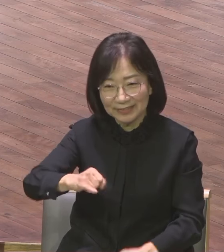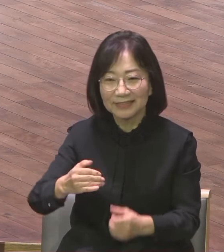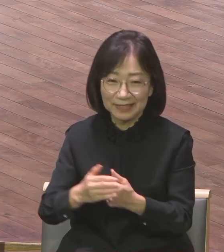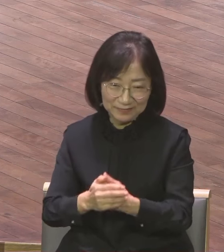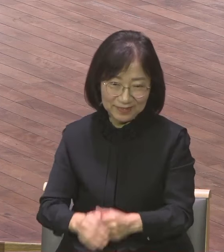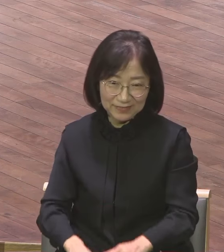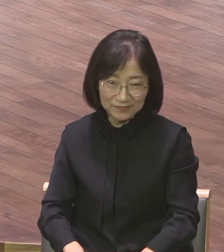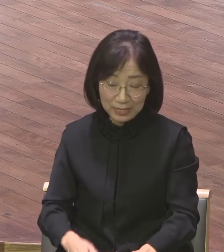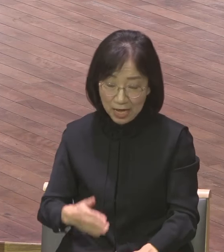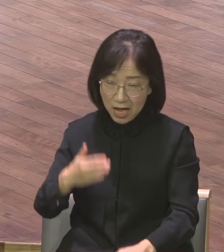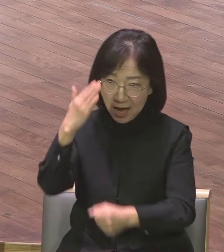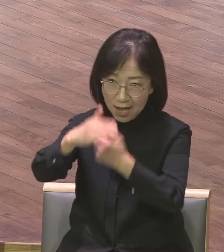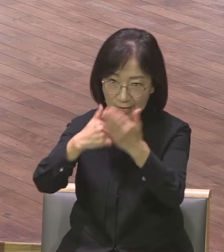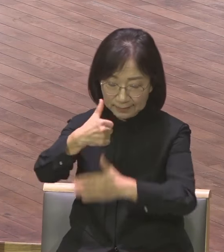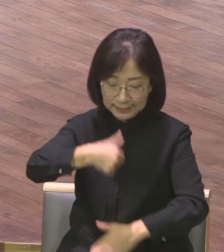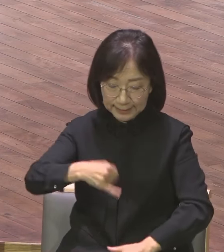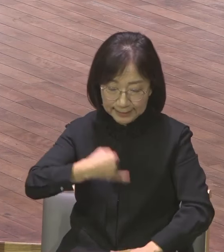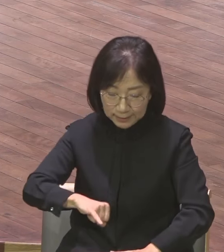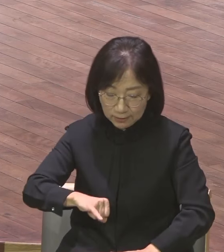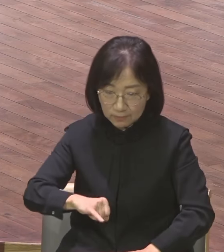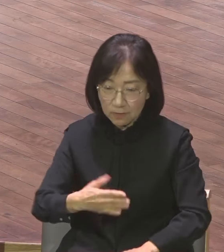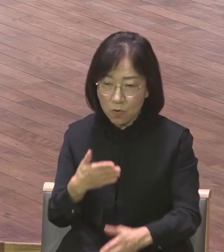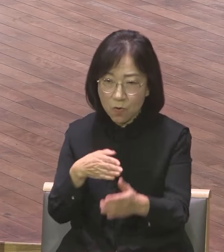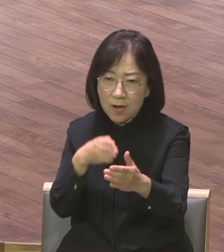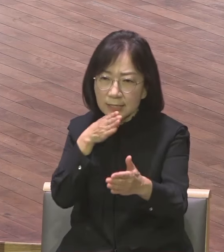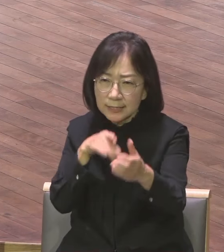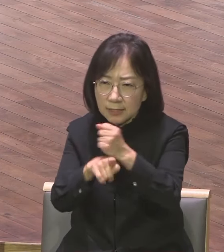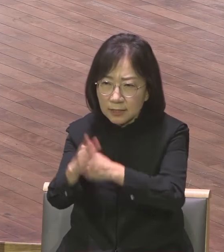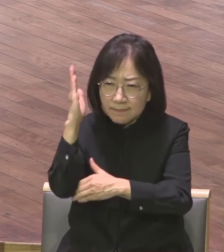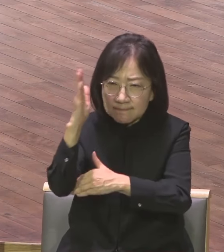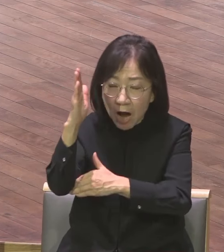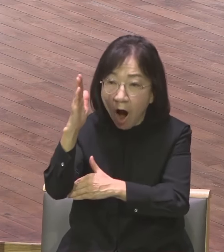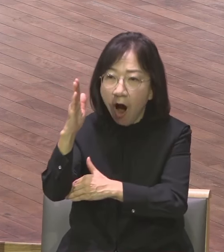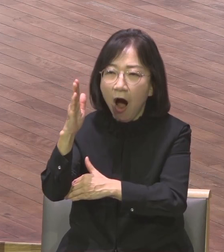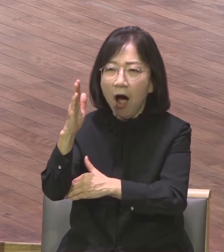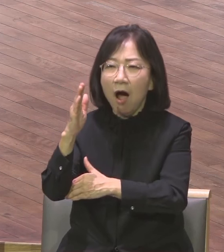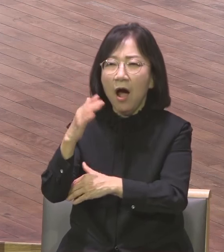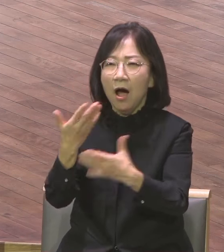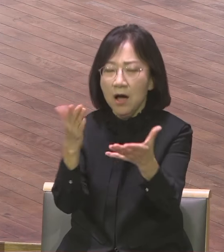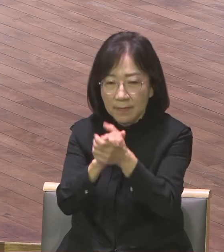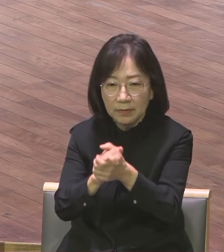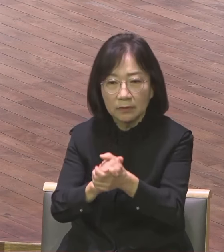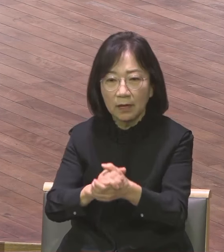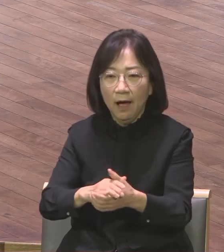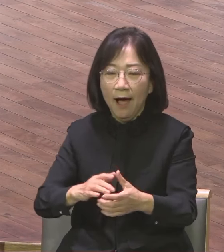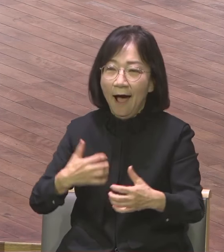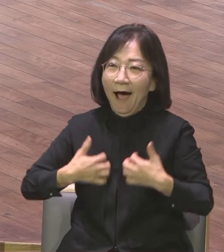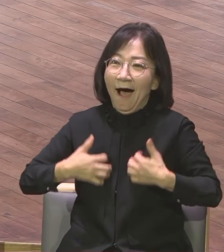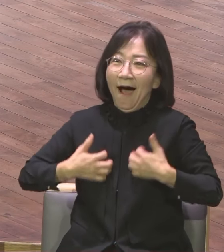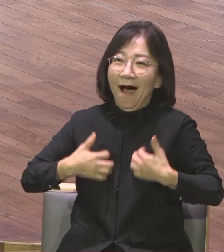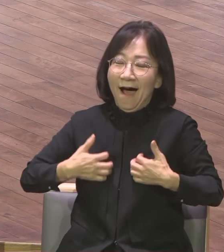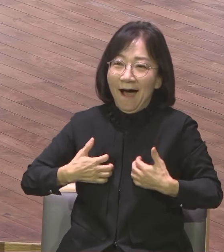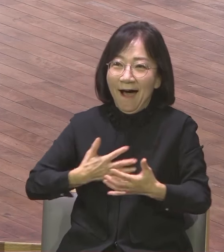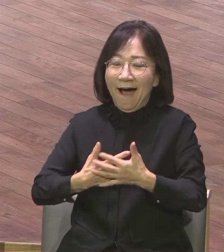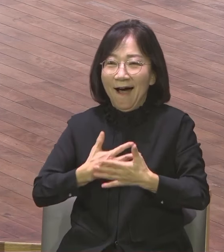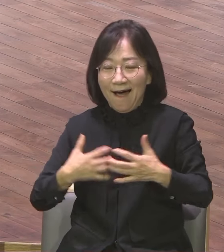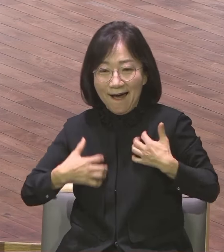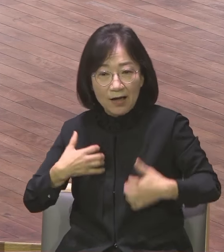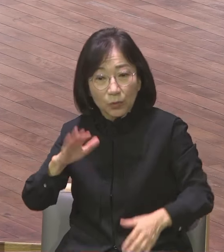자녀는요 진리만 들으면 눈이 벌쩍 돼요. 하나님의 자녀는 진리할 때 영혼이 뛴다고 심장이